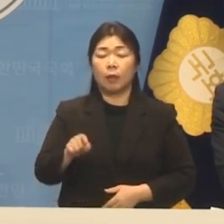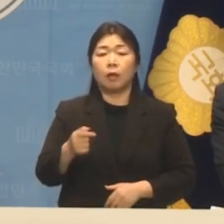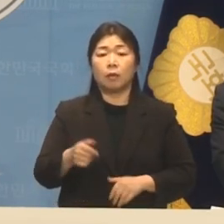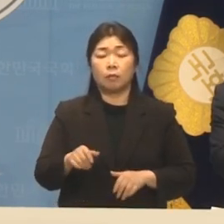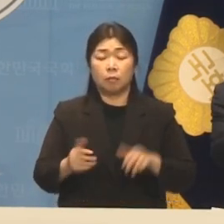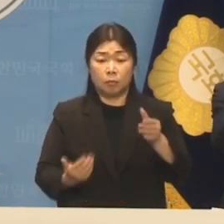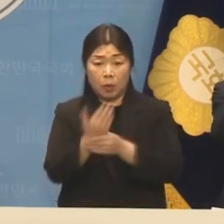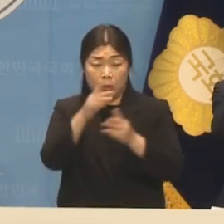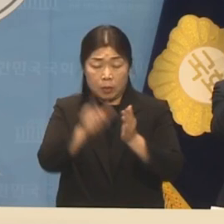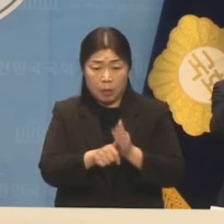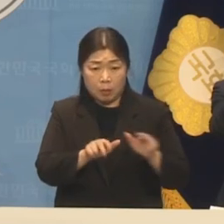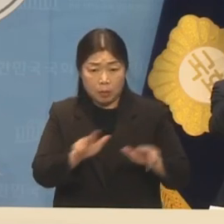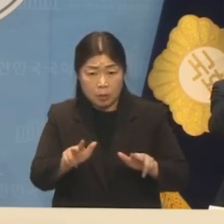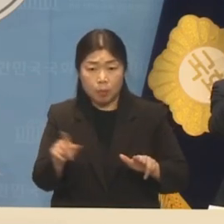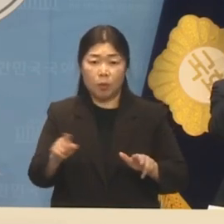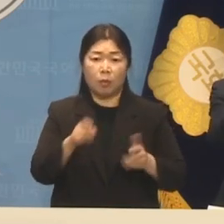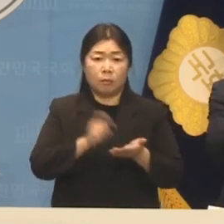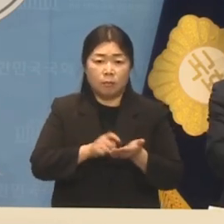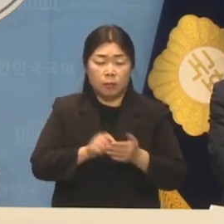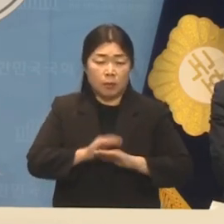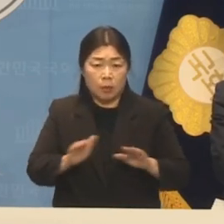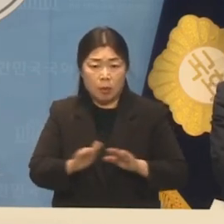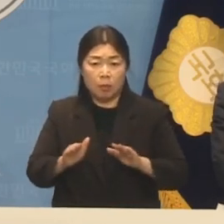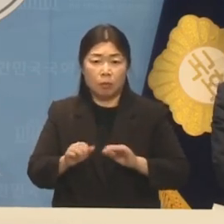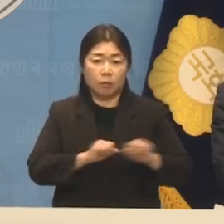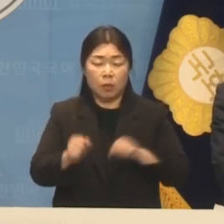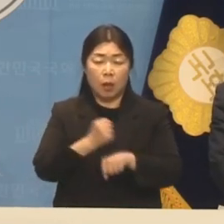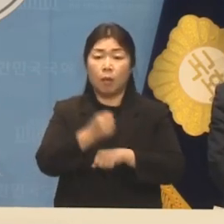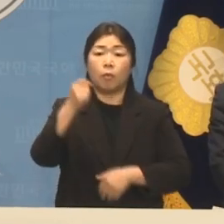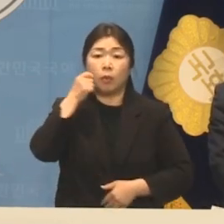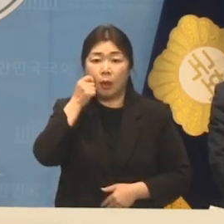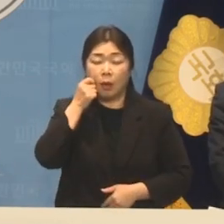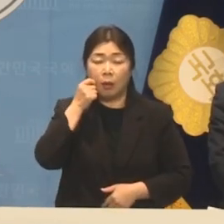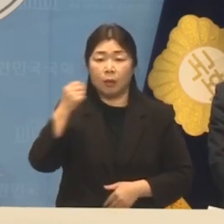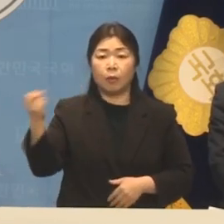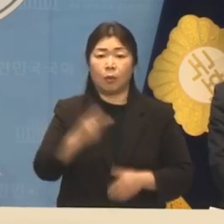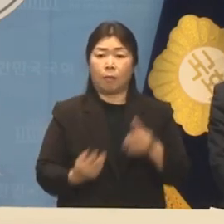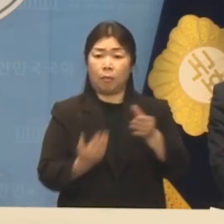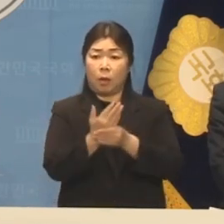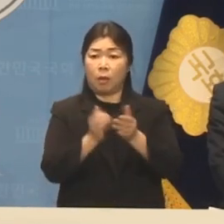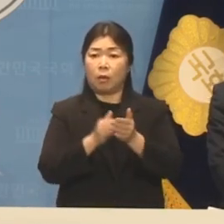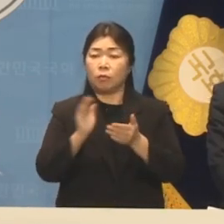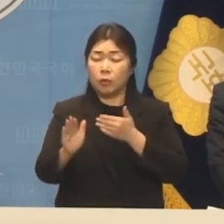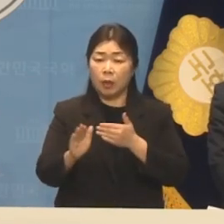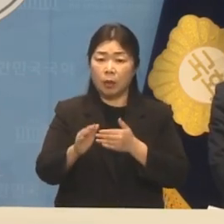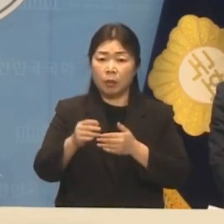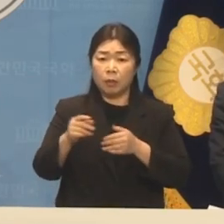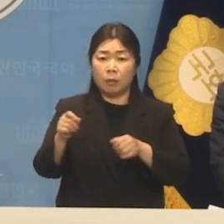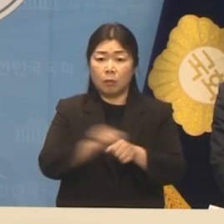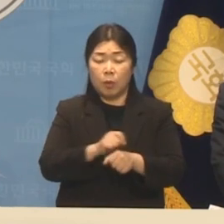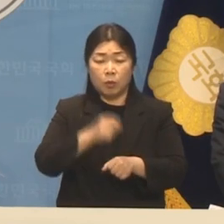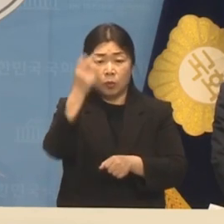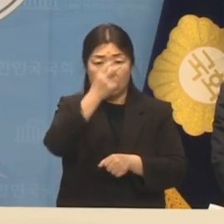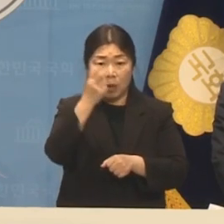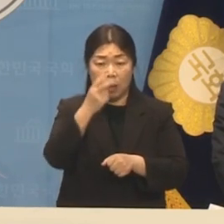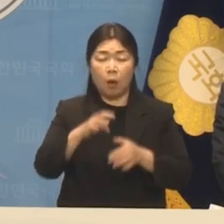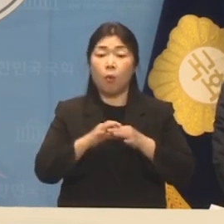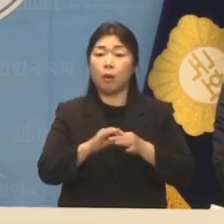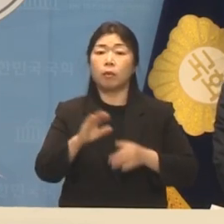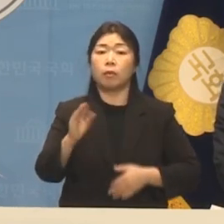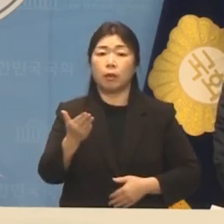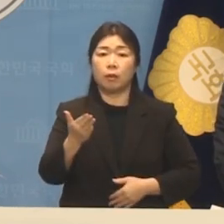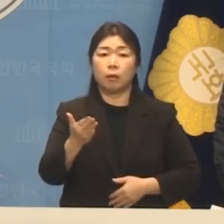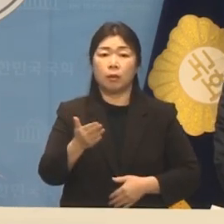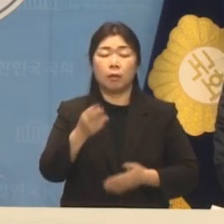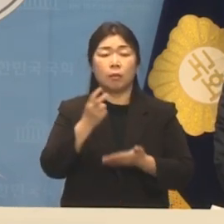부실해서 참사가 발생했는데 사후 입법마저도 끝까지 방해하려 합니까? 더불어민주당은 국민의 뜻에